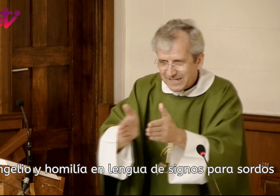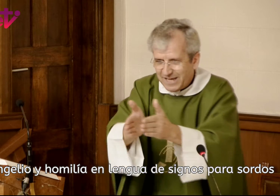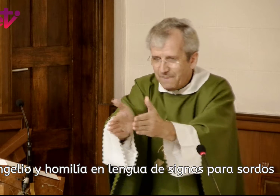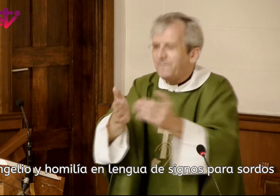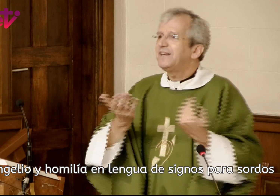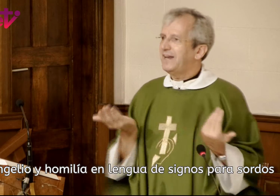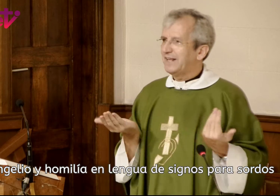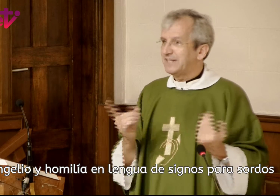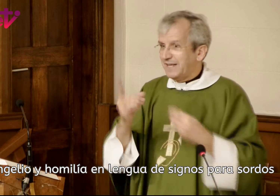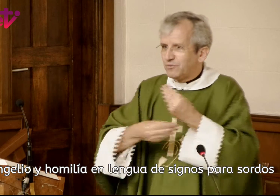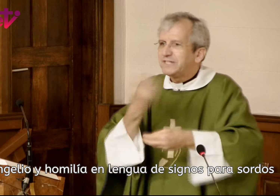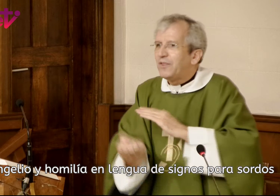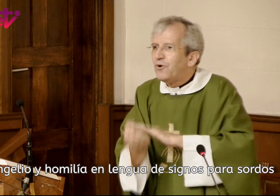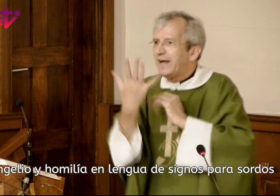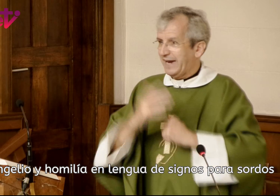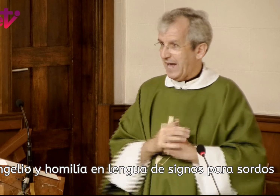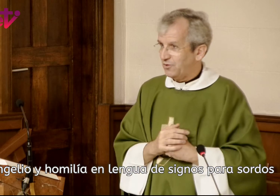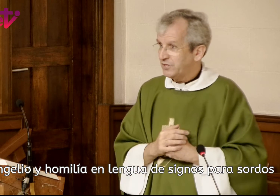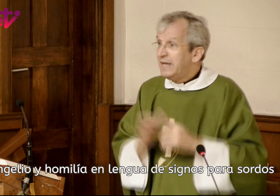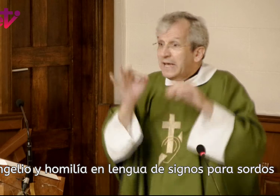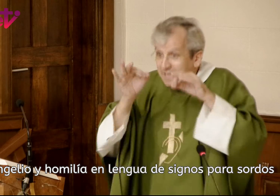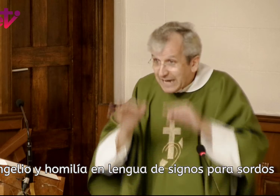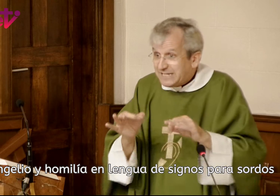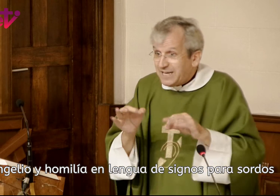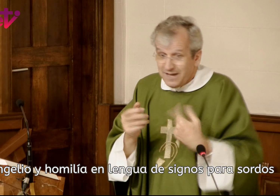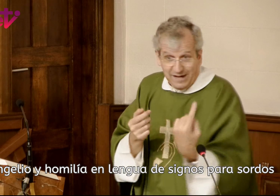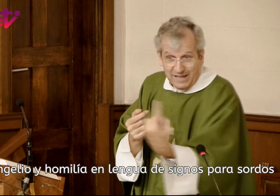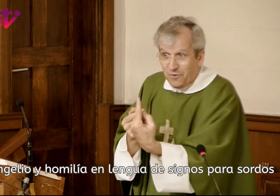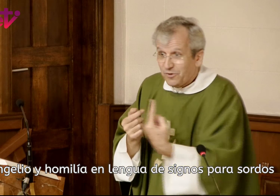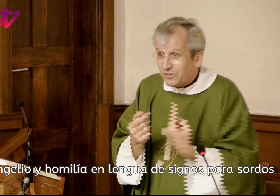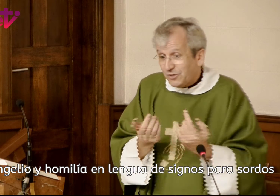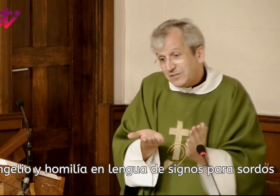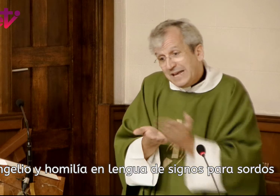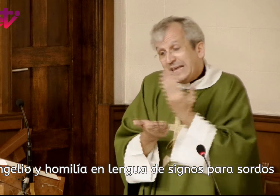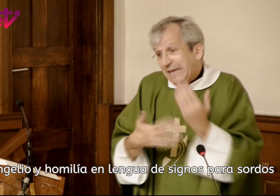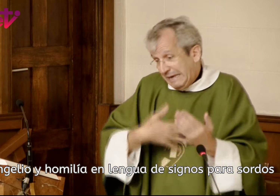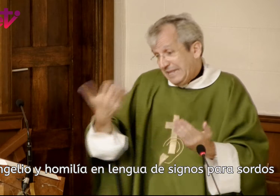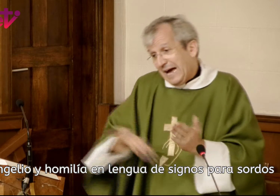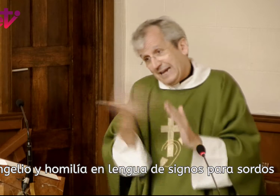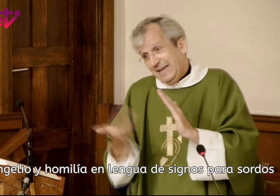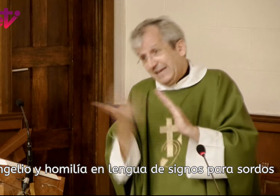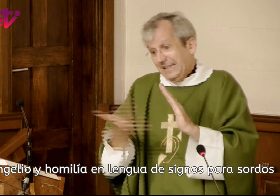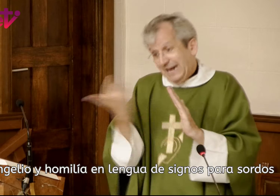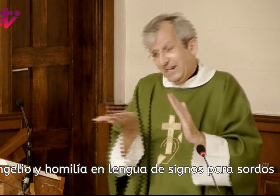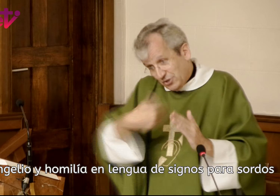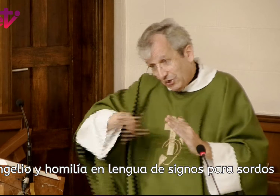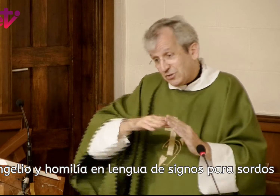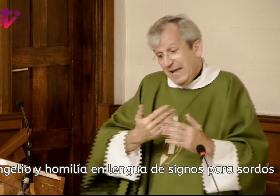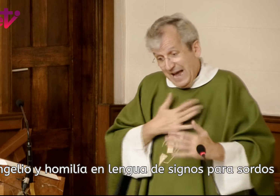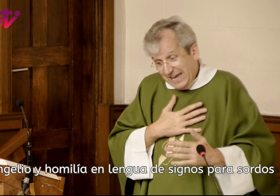ese fin en el que hemos estado creados. Y así, cada uno de nosotros, quitar de nosotros aquello